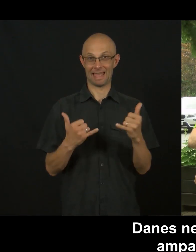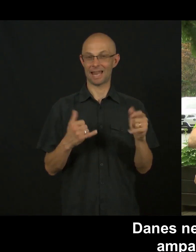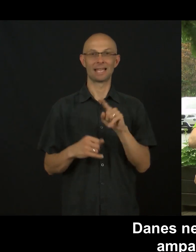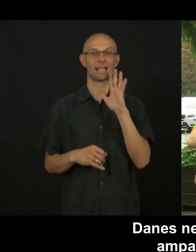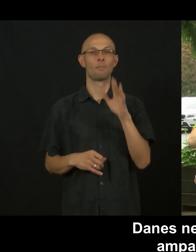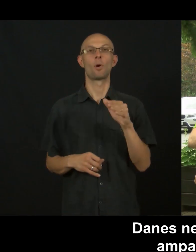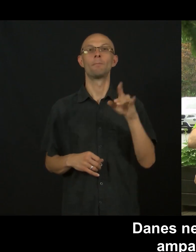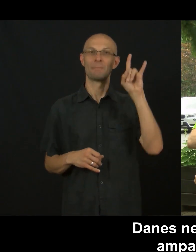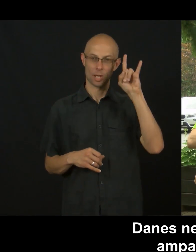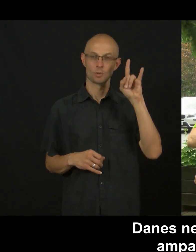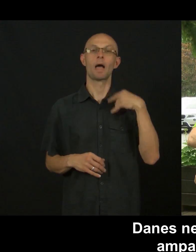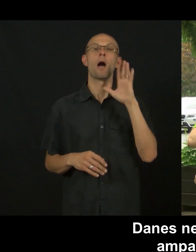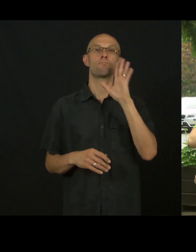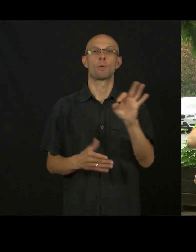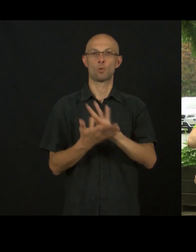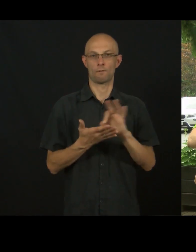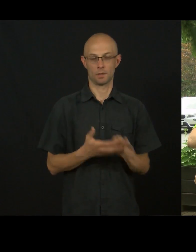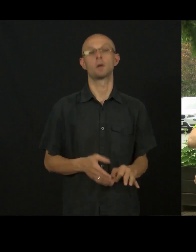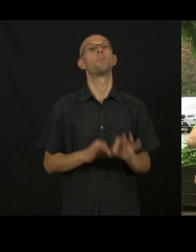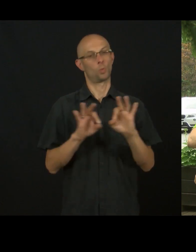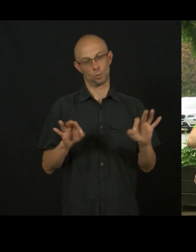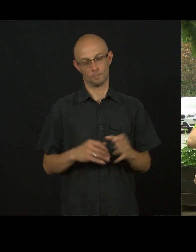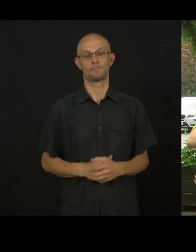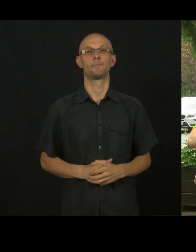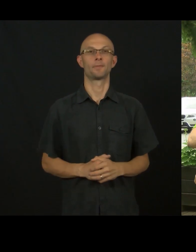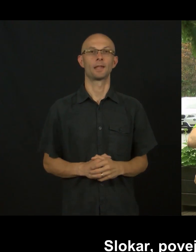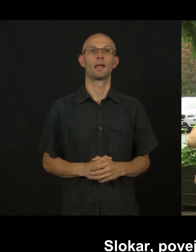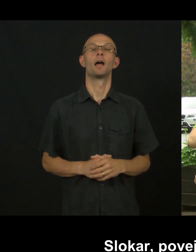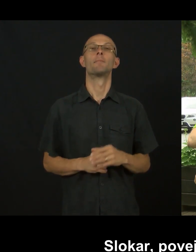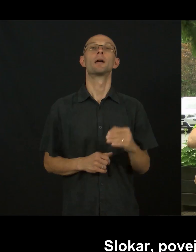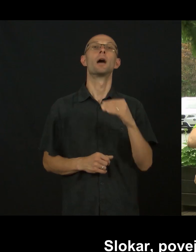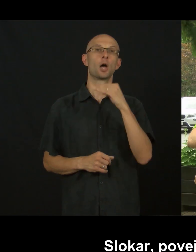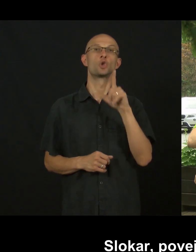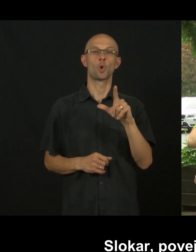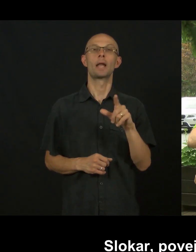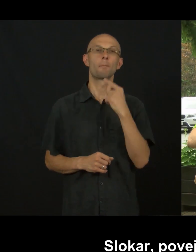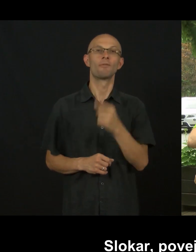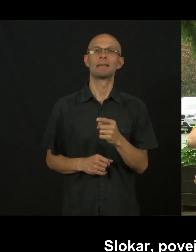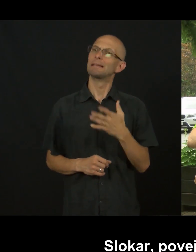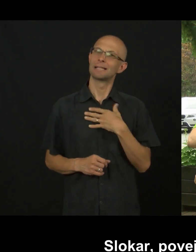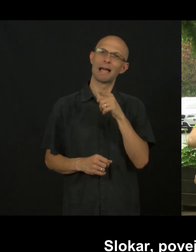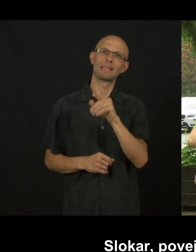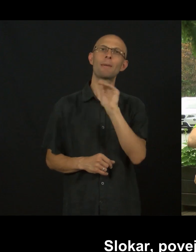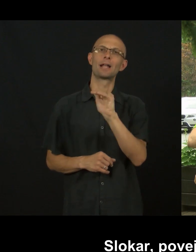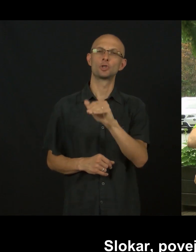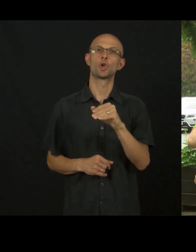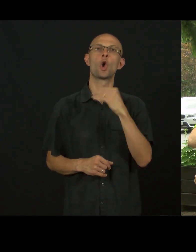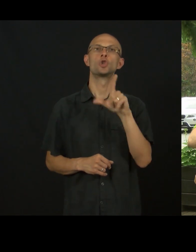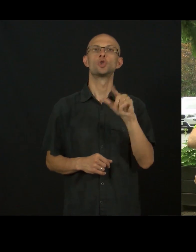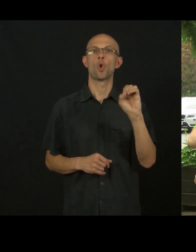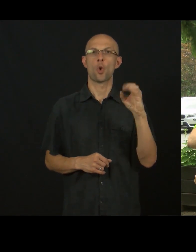Danes ne bom nikak glupan, ampak bom novinar. Dobro. Dobro. Čelokar, povej, dekaj te kliče